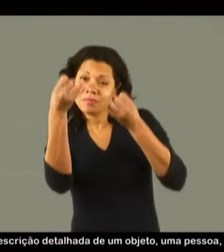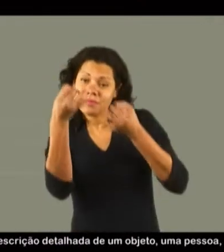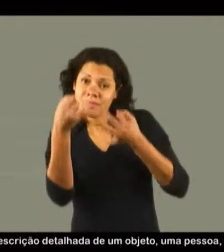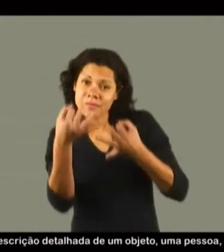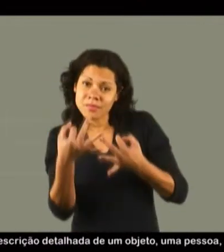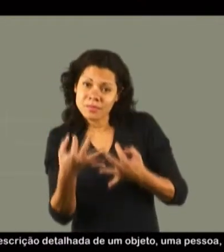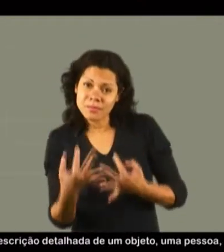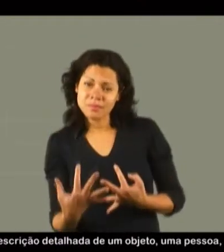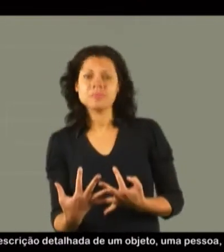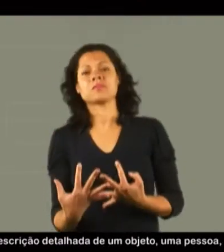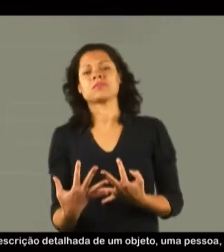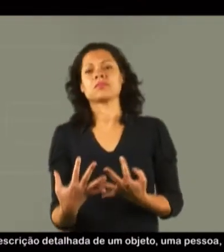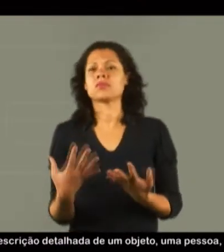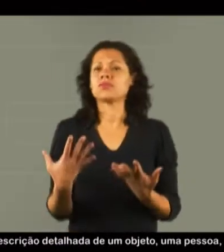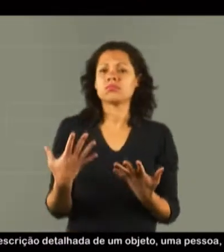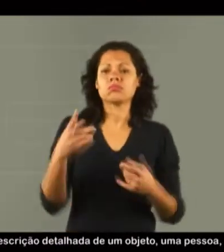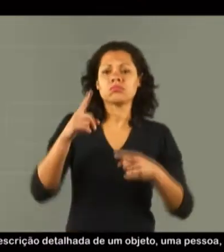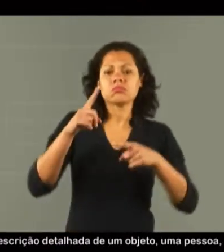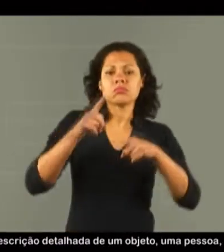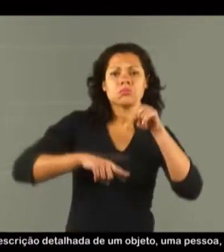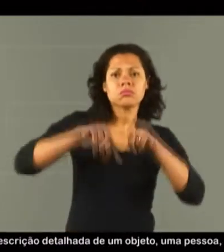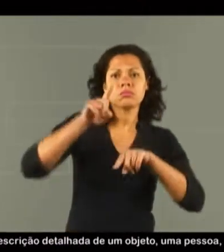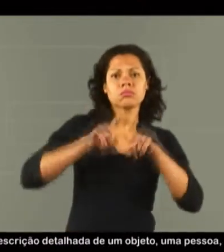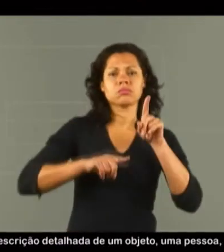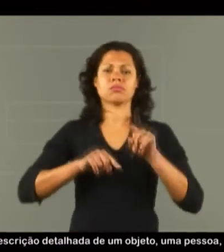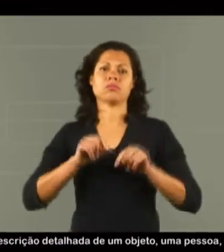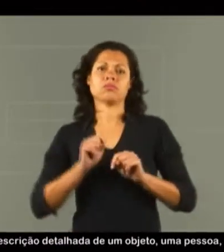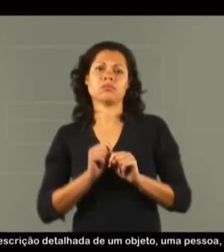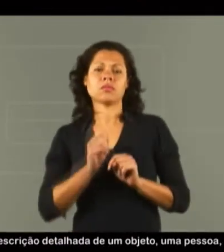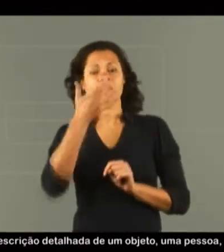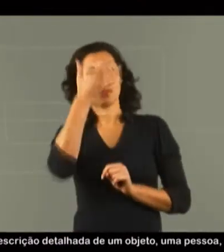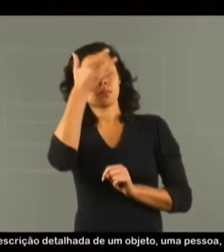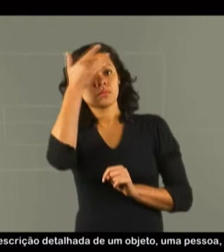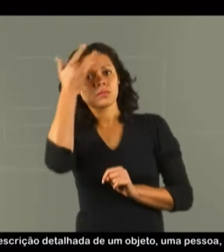é a descrição detalhada de um objeto, uma pessoa,